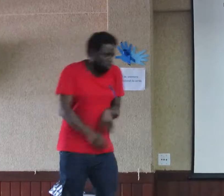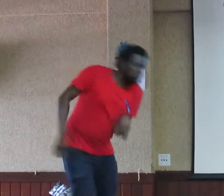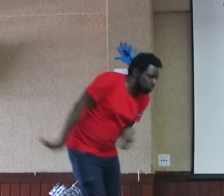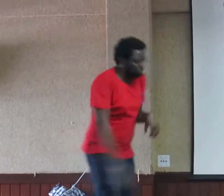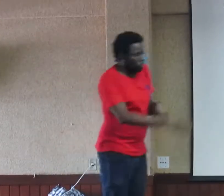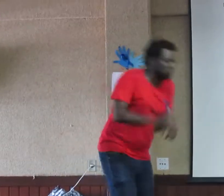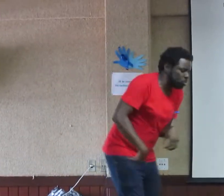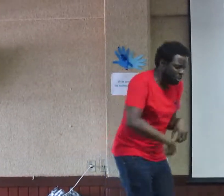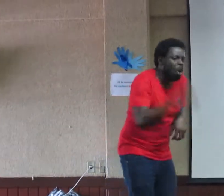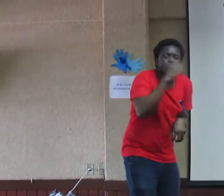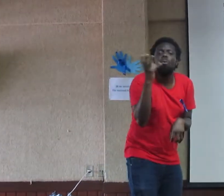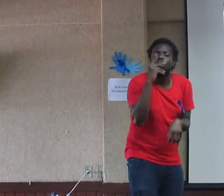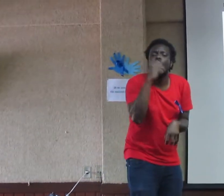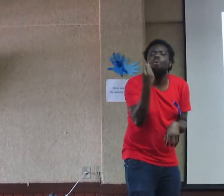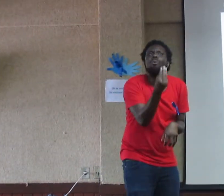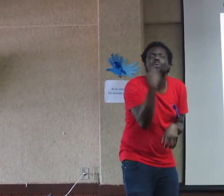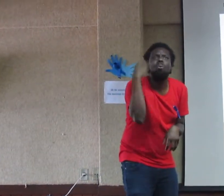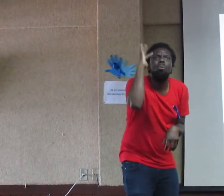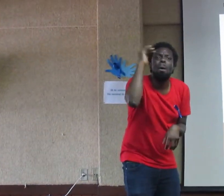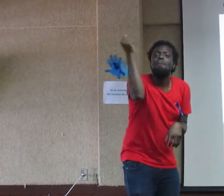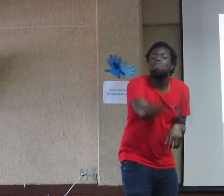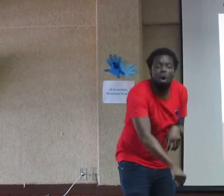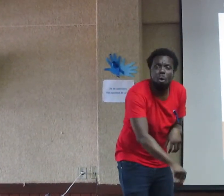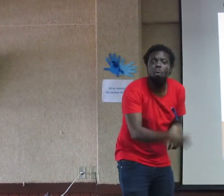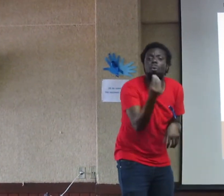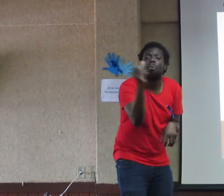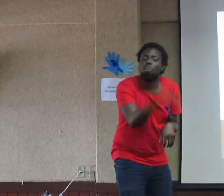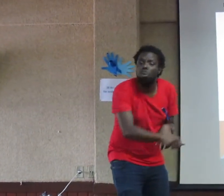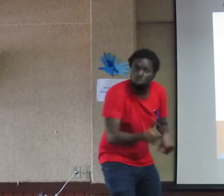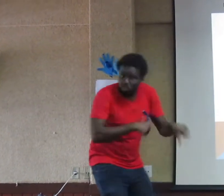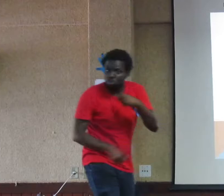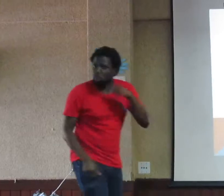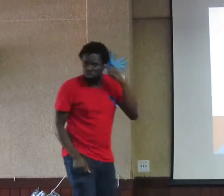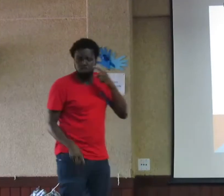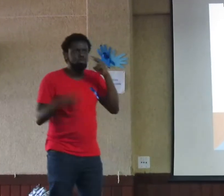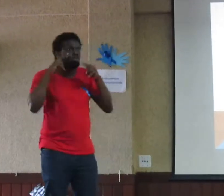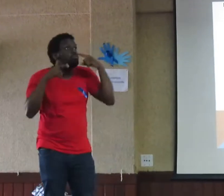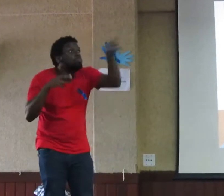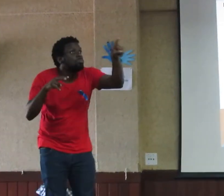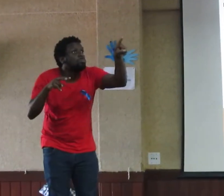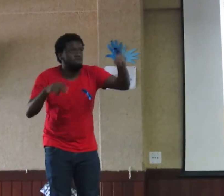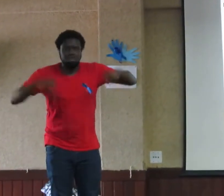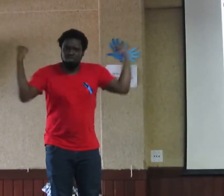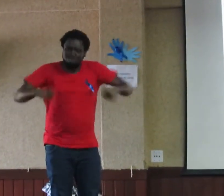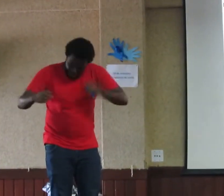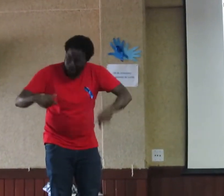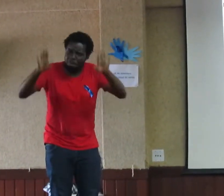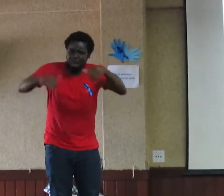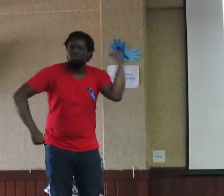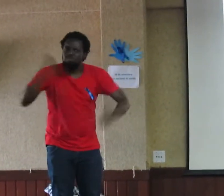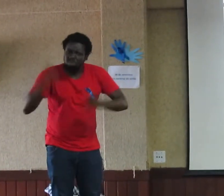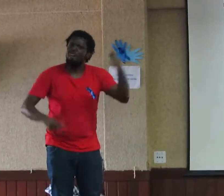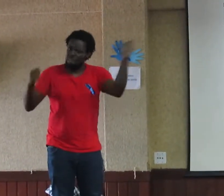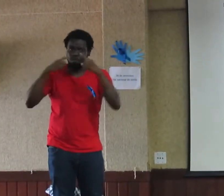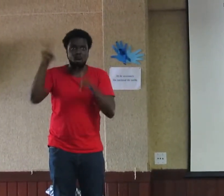lá, mas pessoas com mobilidade reduzida, pessoas também com deficiência intelectual, eu sempre via